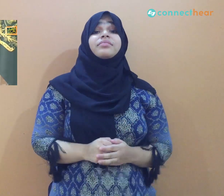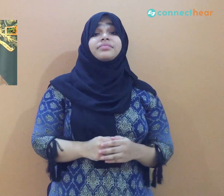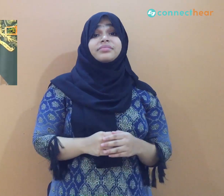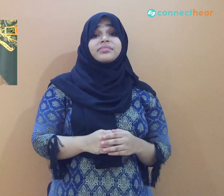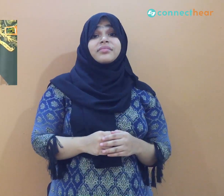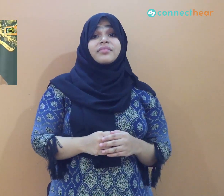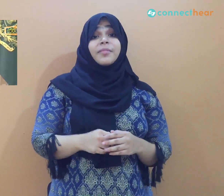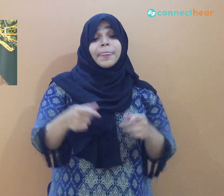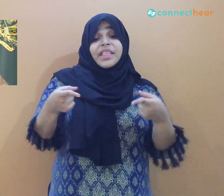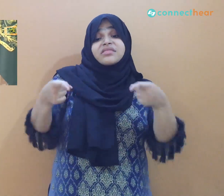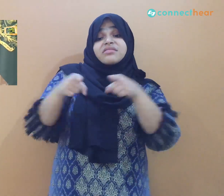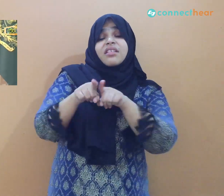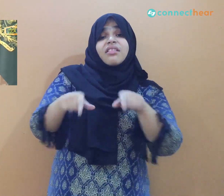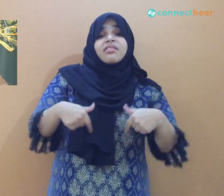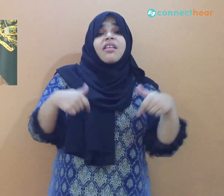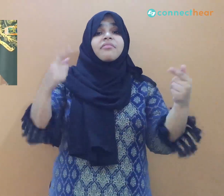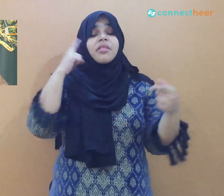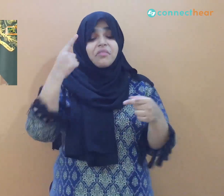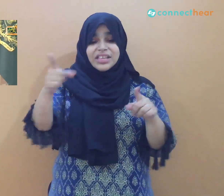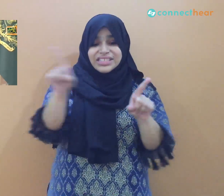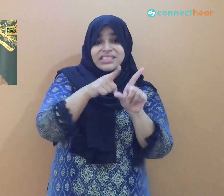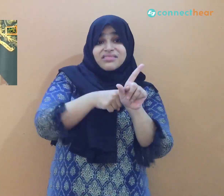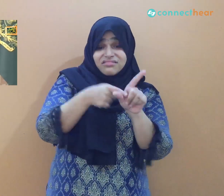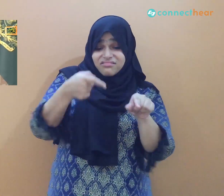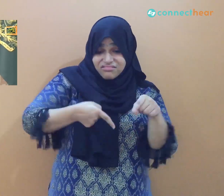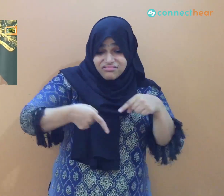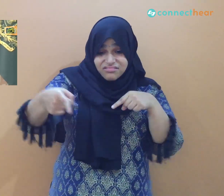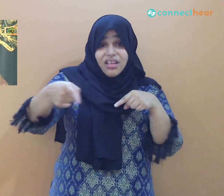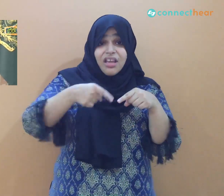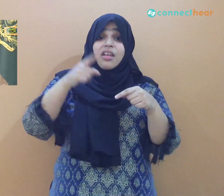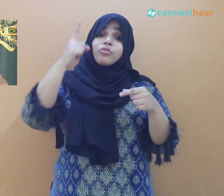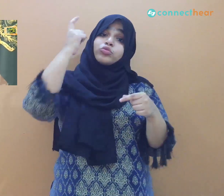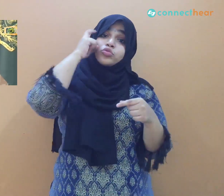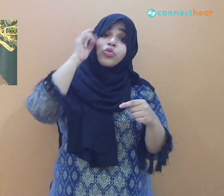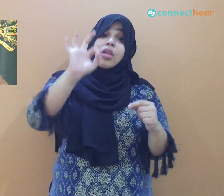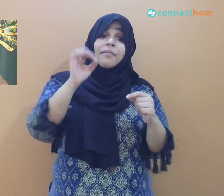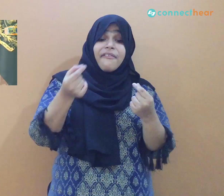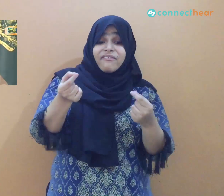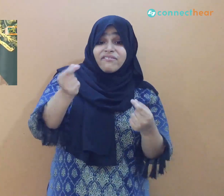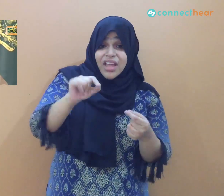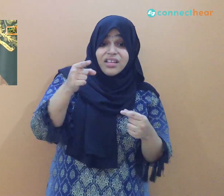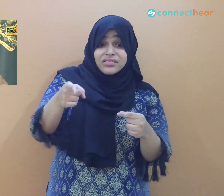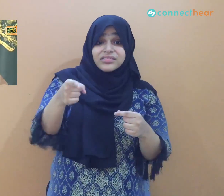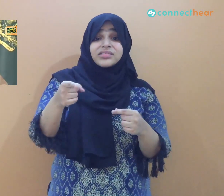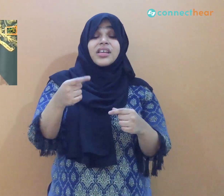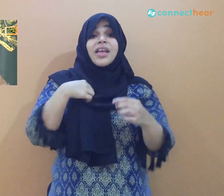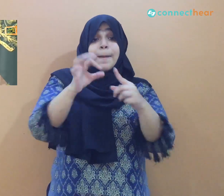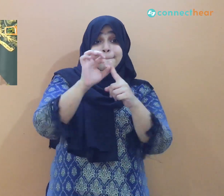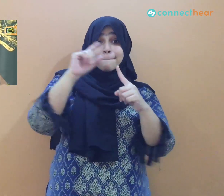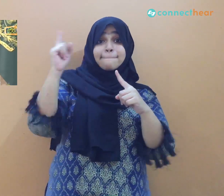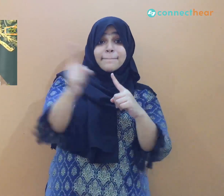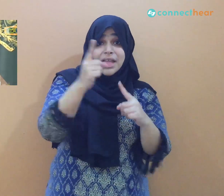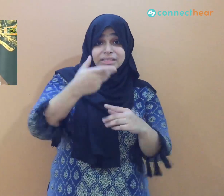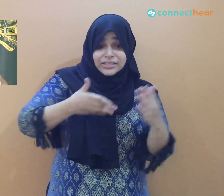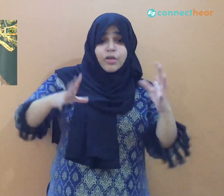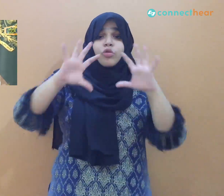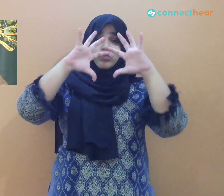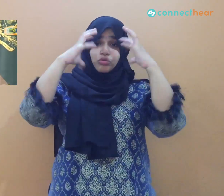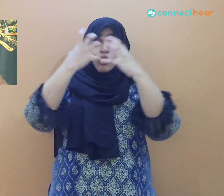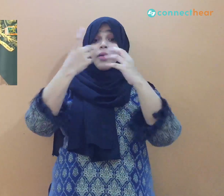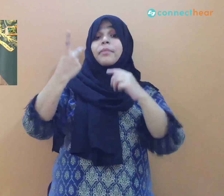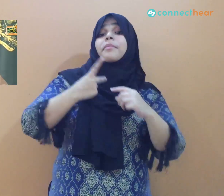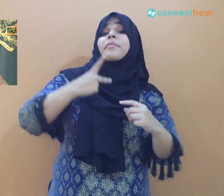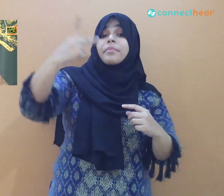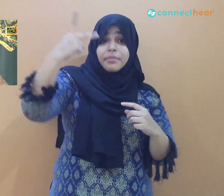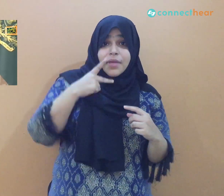وہ کہتے ہیں کہ live with the virus. اس سال تو یہ ہم طے کر لیں کہ ہم پاکستانیوں نے باقی دنیا کی طرح